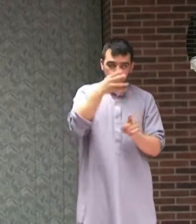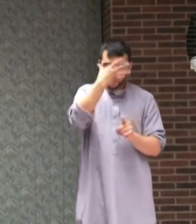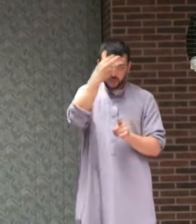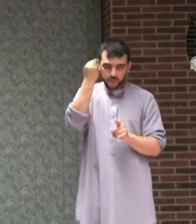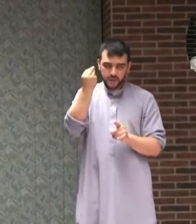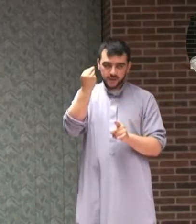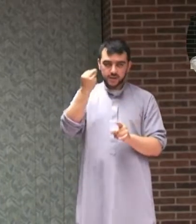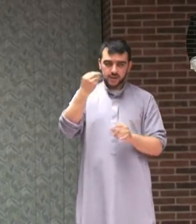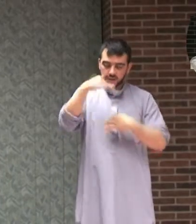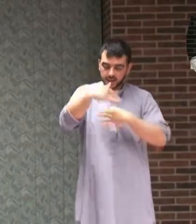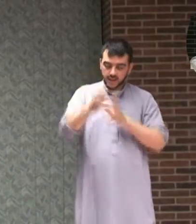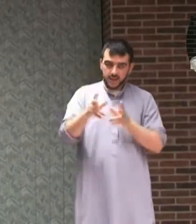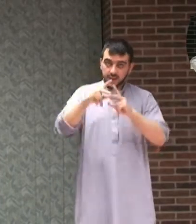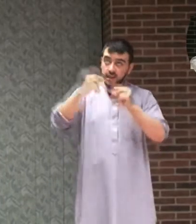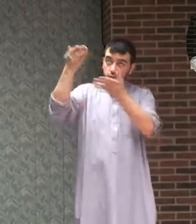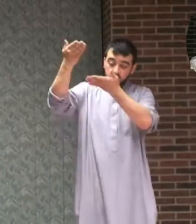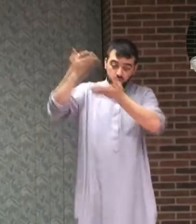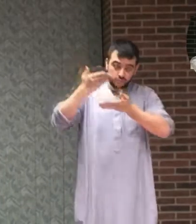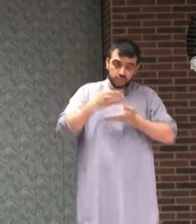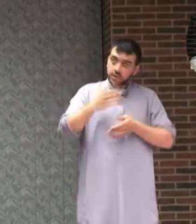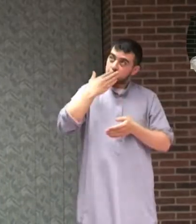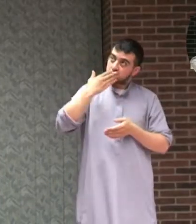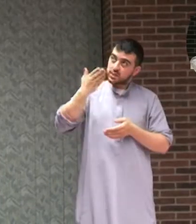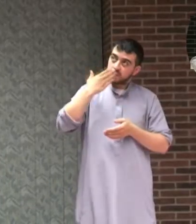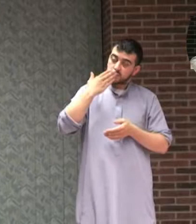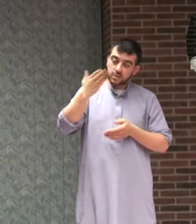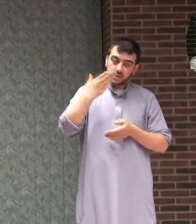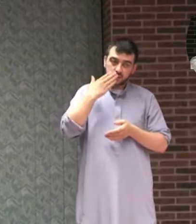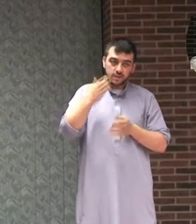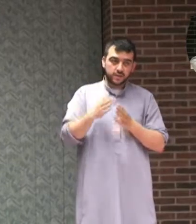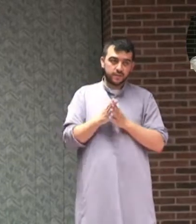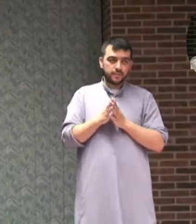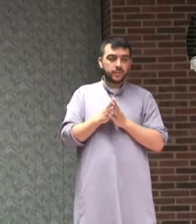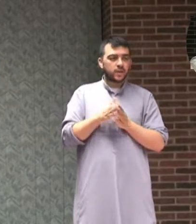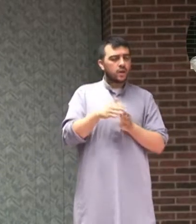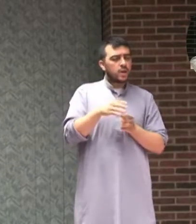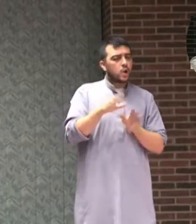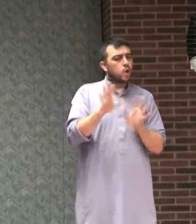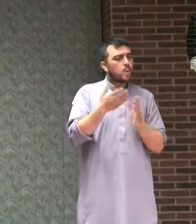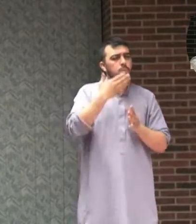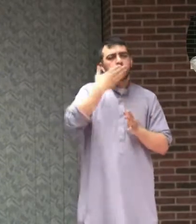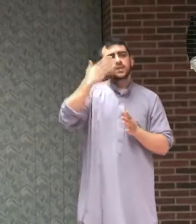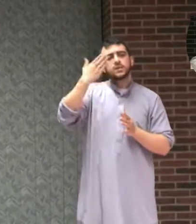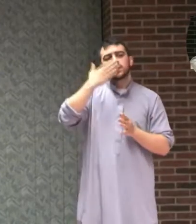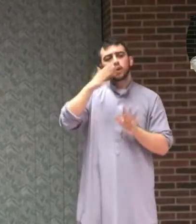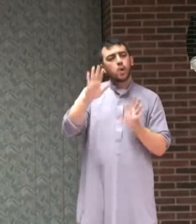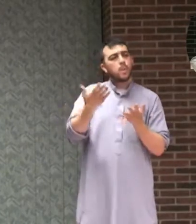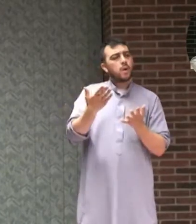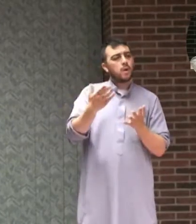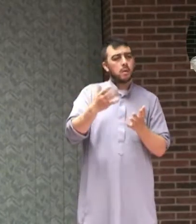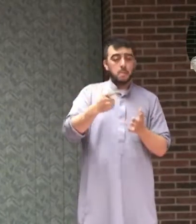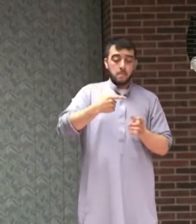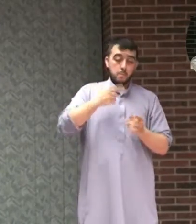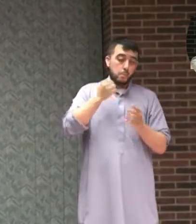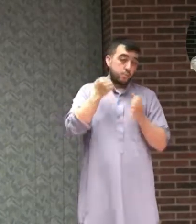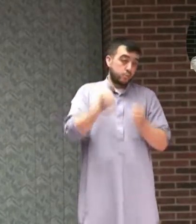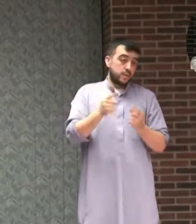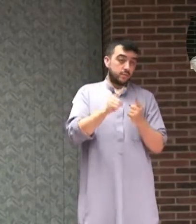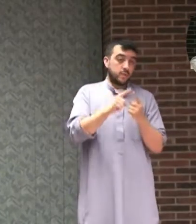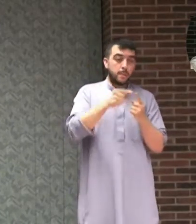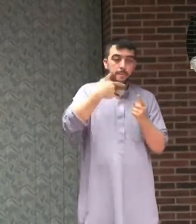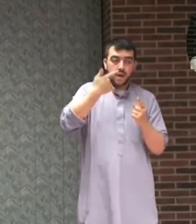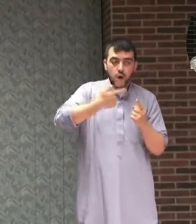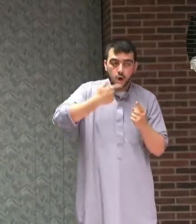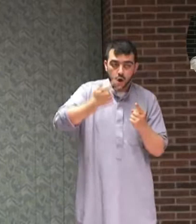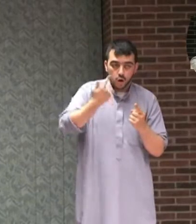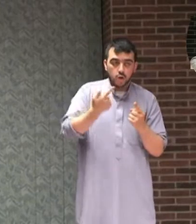donc de remercier et de shkur Allah azzawajal. Et vous savez que shukr ne se fait pas uniquement à travers la